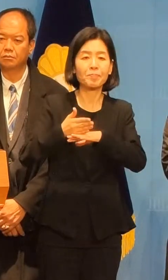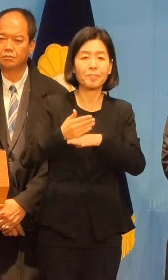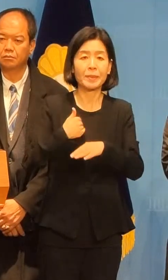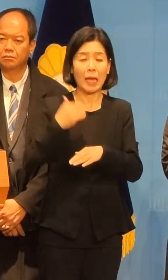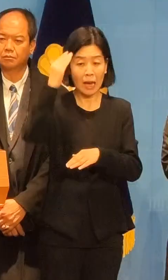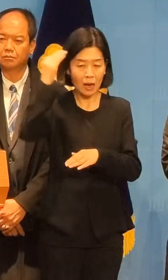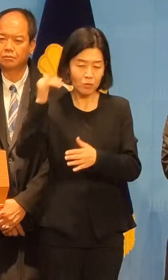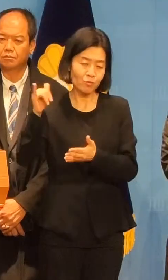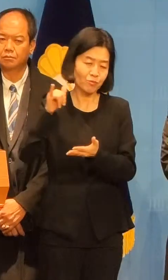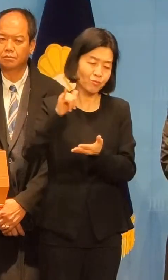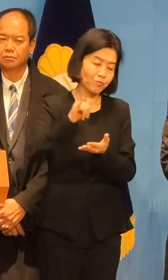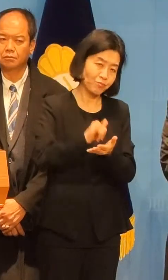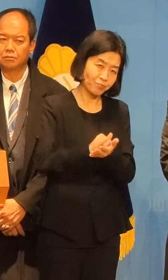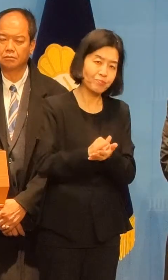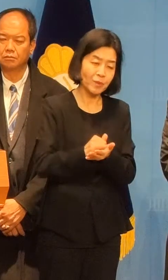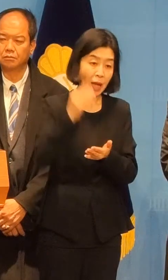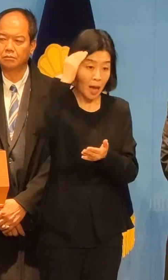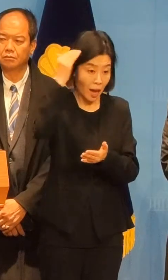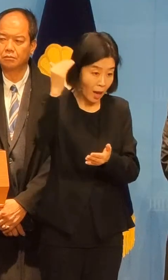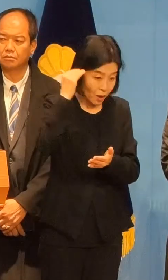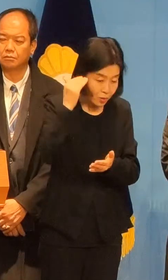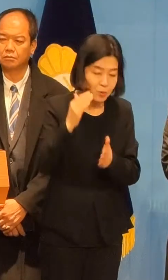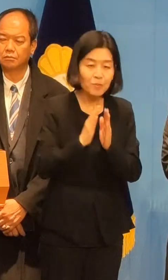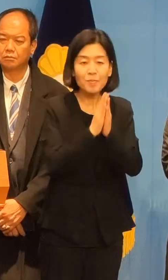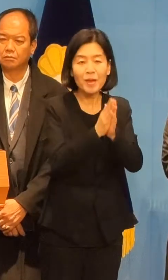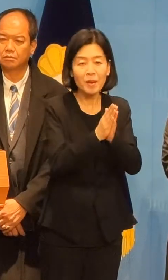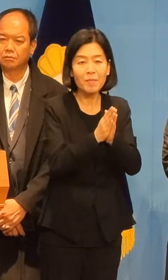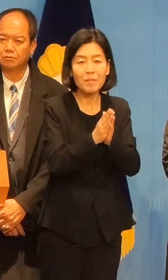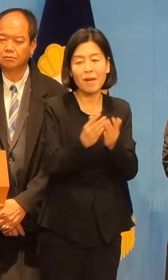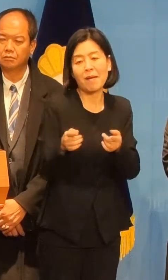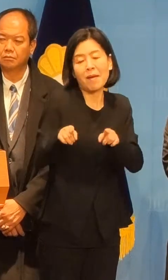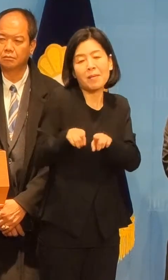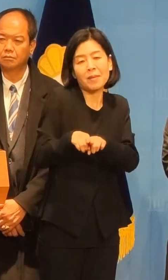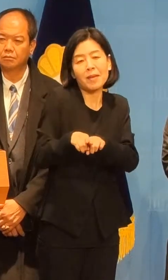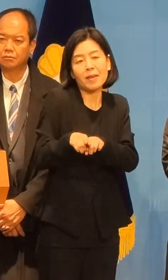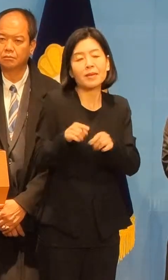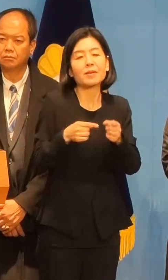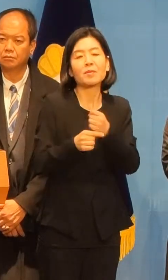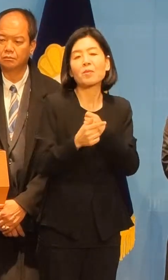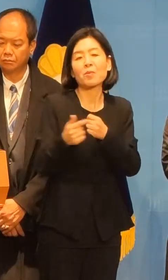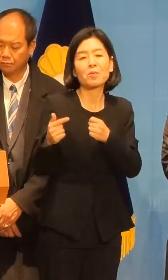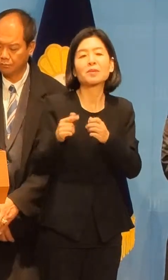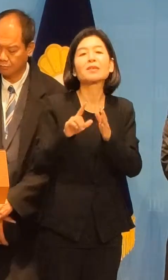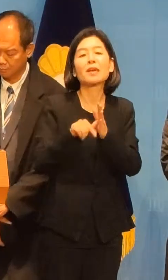한국과 미얀마에 아주 뜻깊은 시간을 갖고 있습니다.